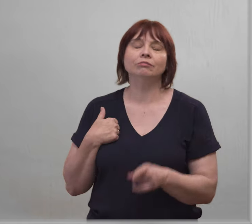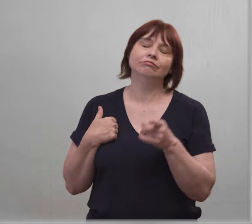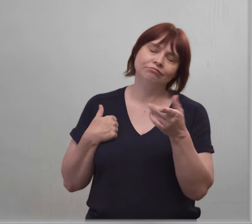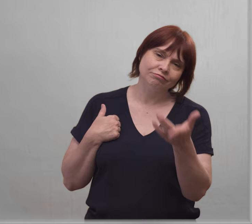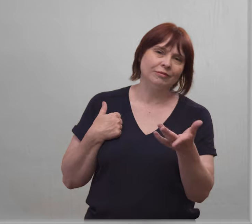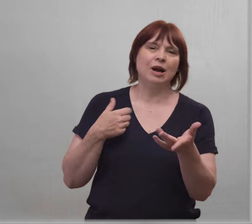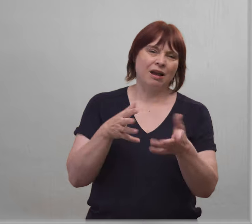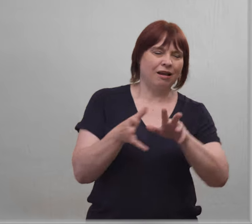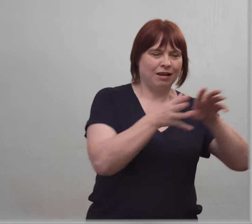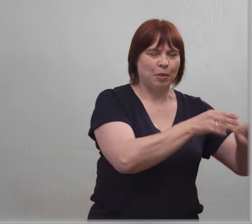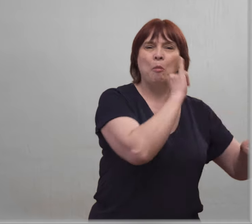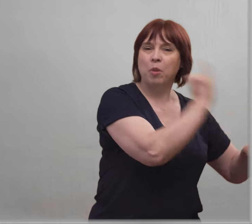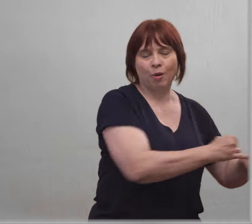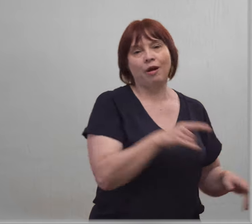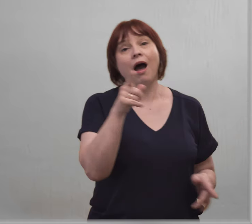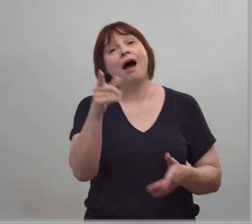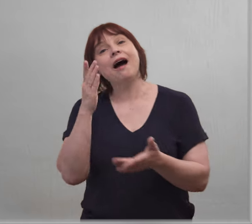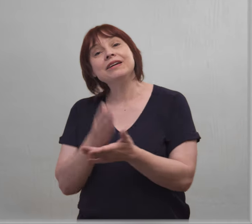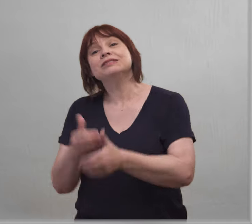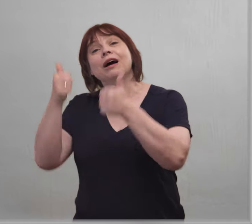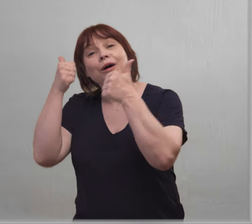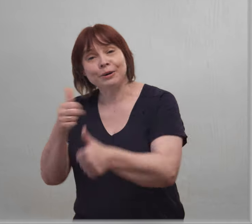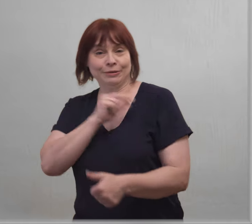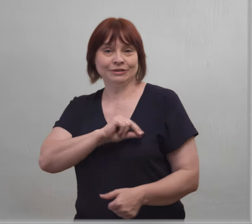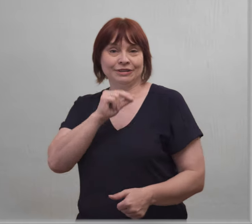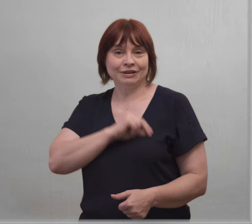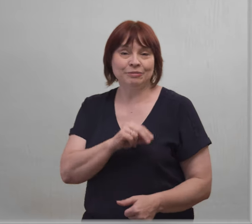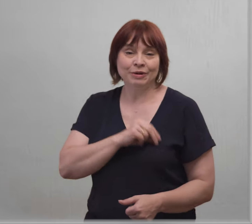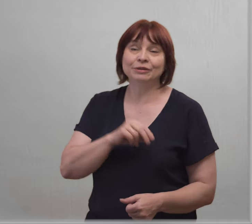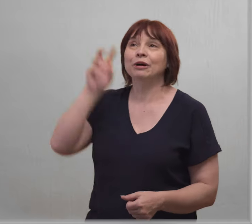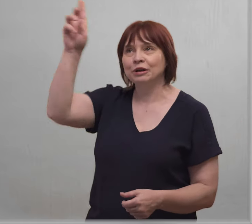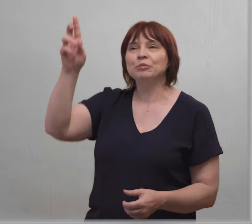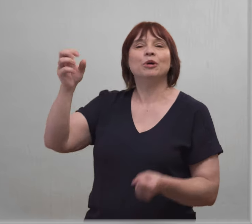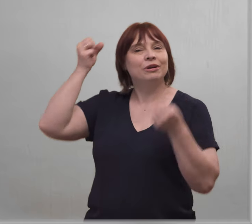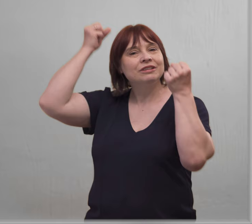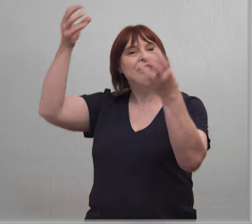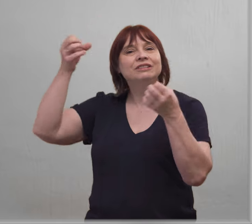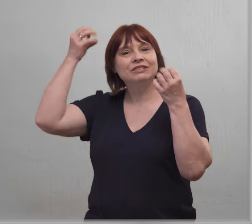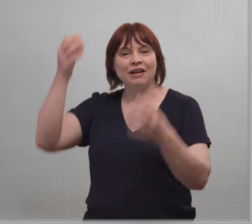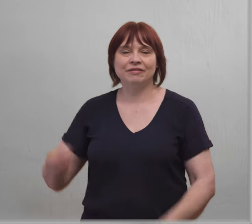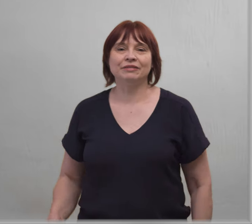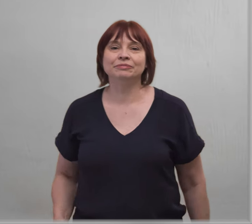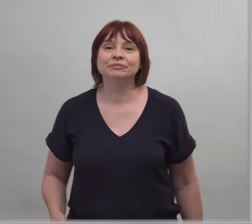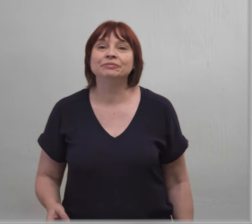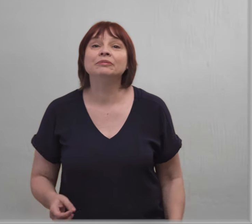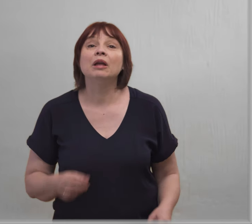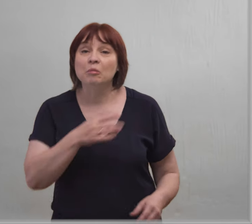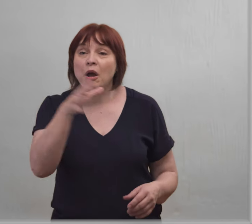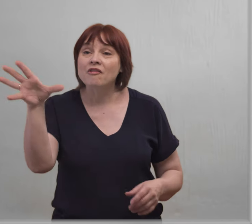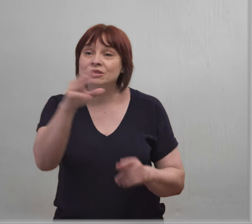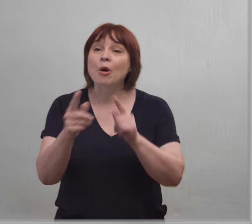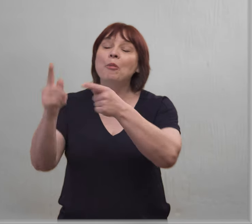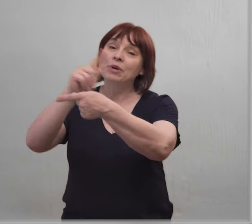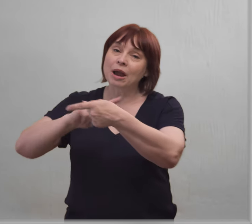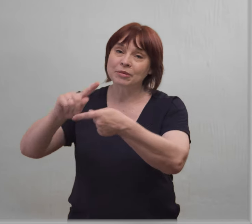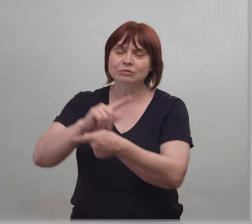труд. Мы можем прославить Бога. И как мы созидаем? Мы созидаем, преображая.